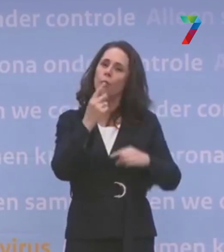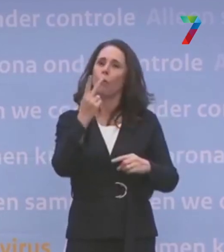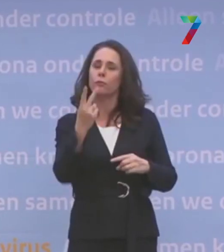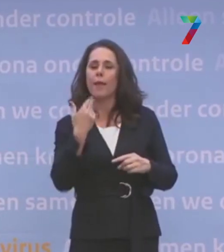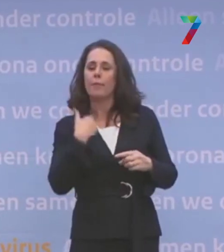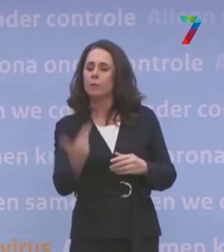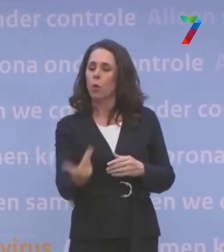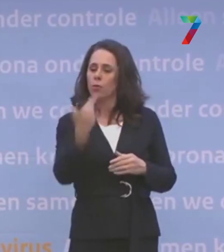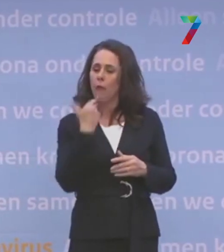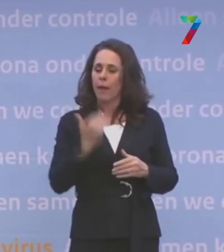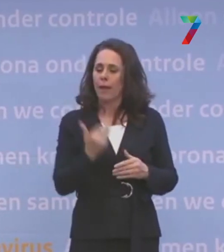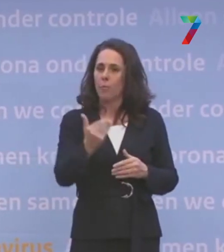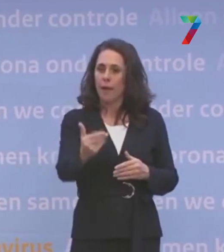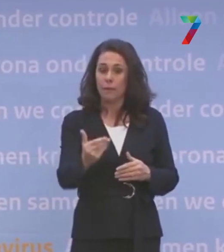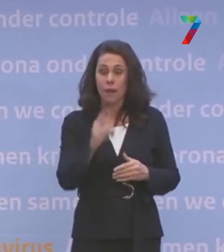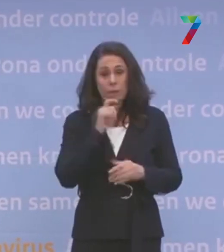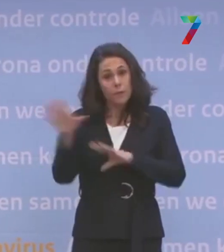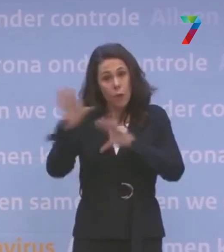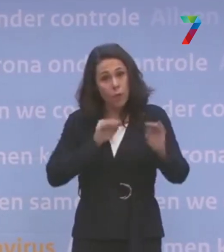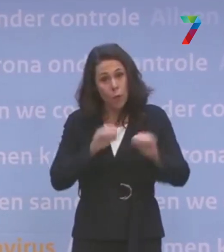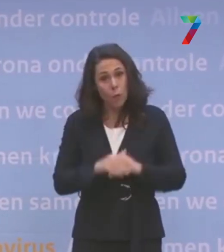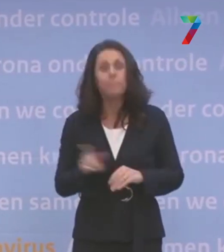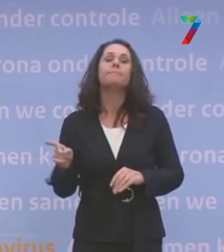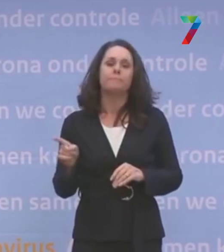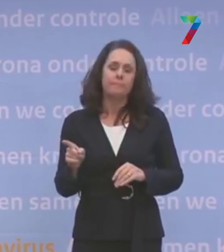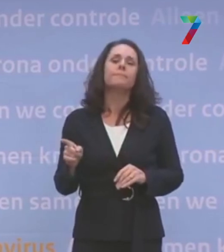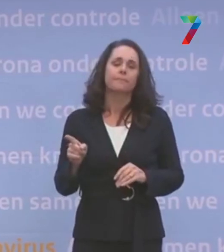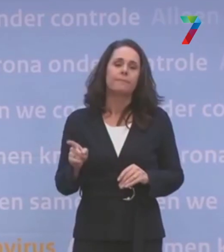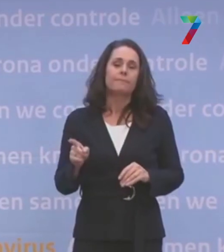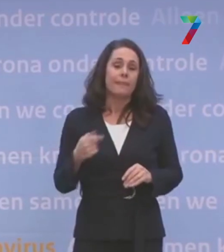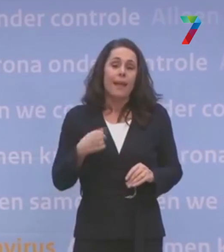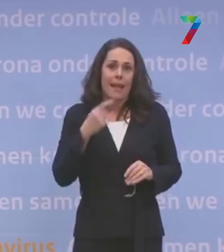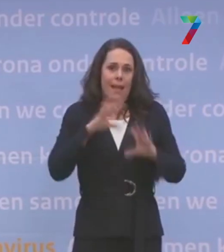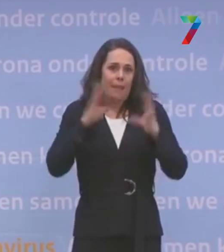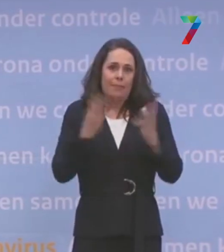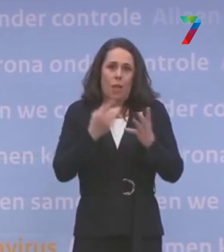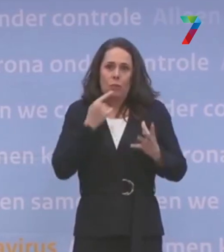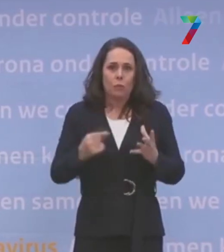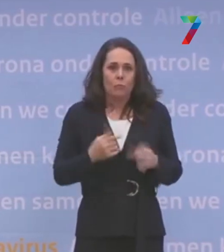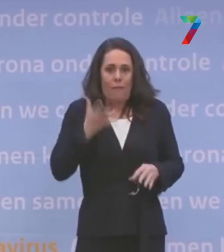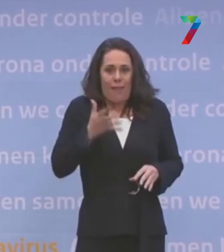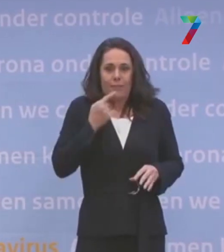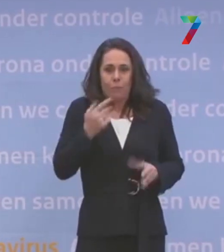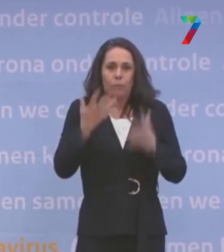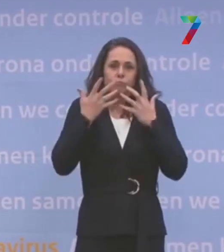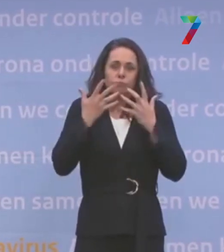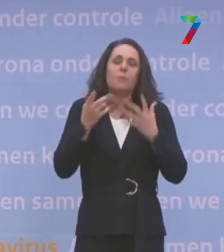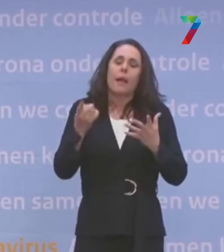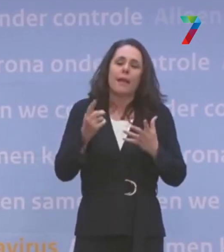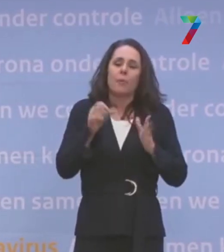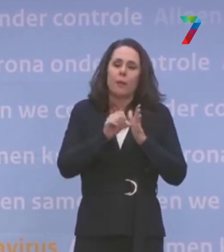ontvangen. Is dat advies ook overgenomen? Ja, en dat betekent dus, ik heb niet alles genoemd, ik was al een kwartier aan het woord, maar in de brief die vanavond naar de Kamer gaat staat